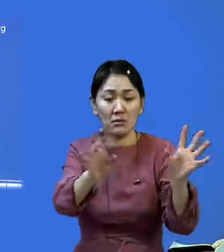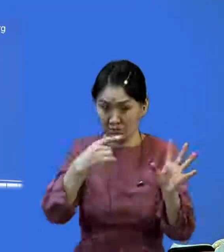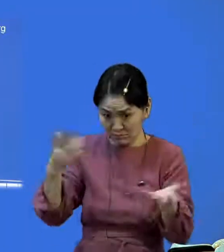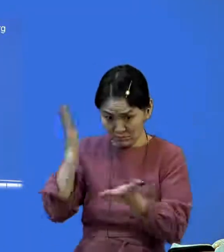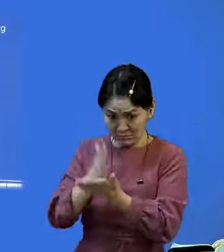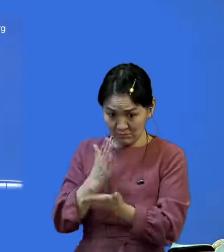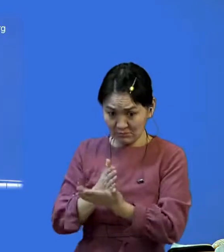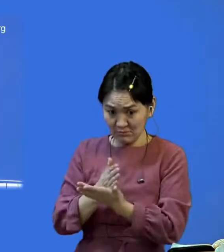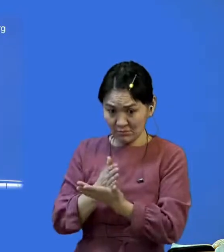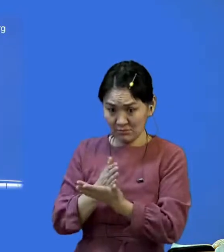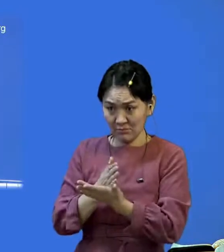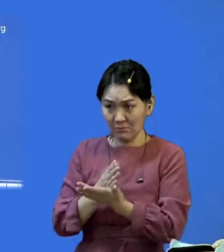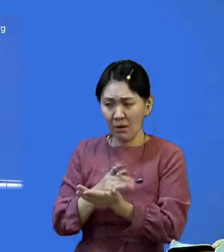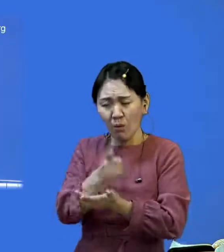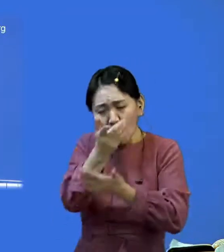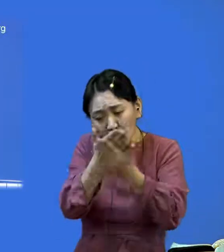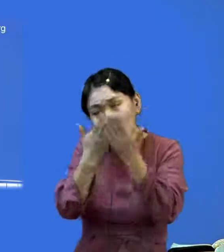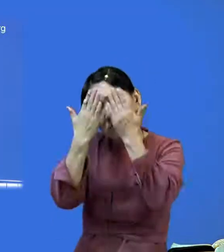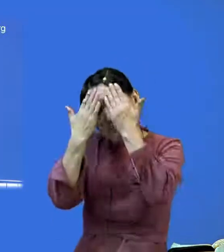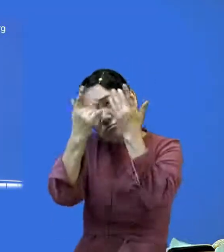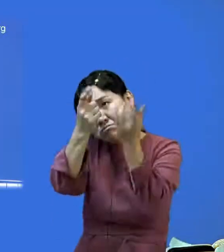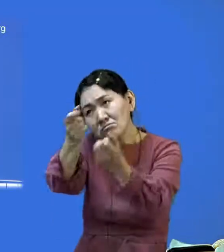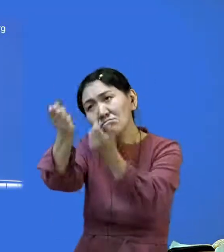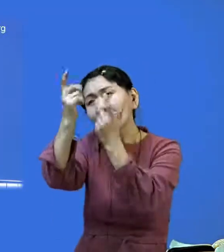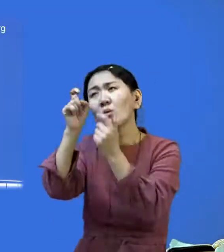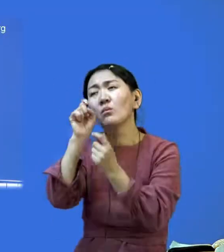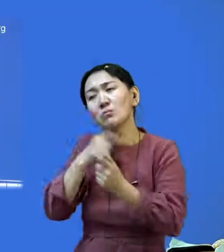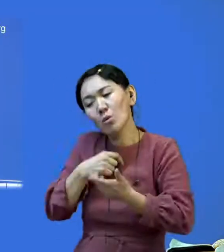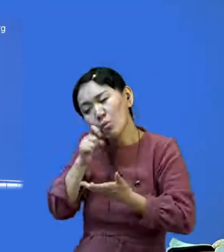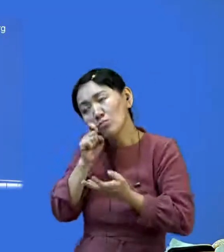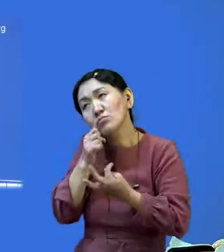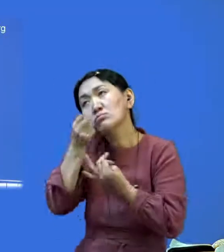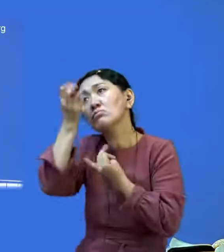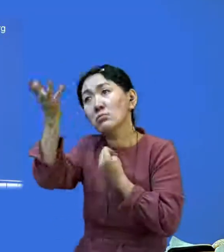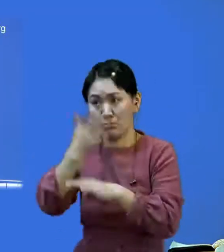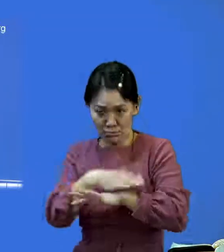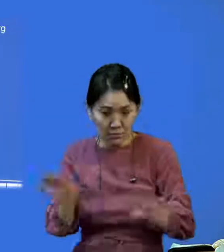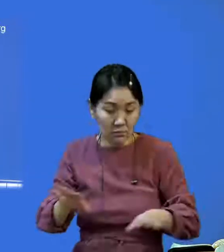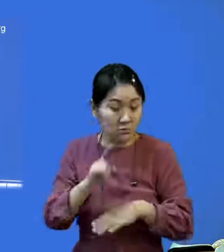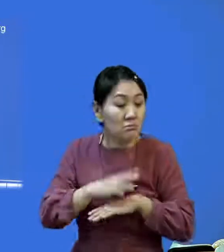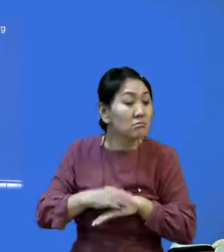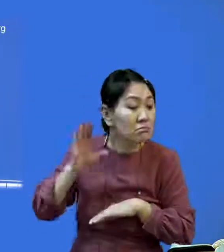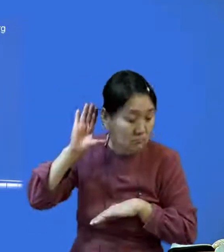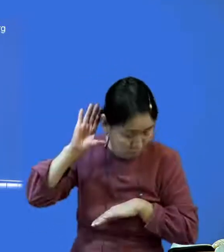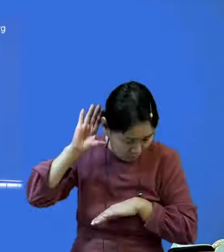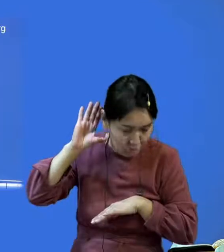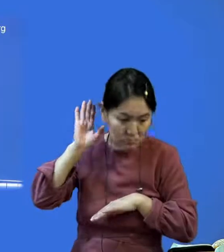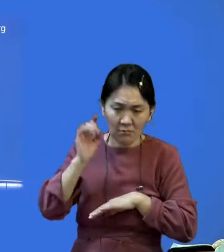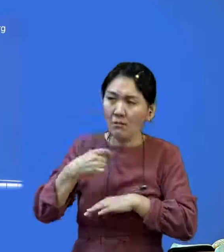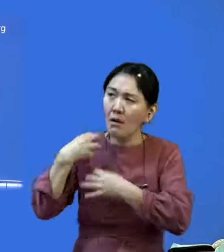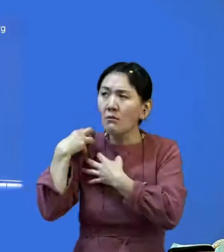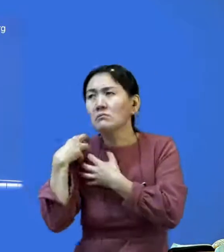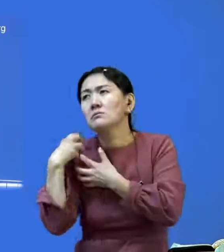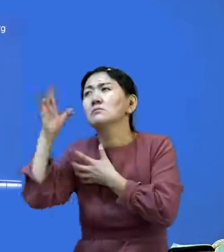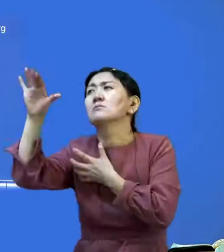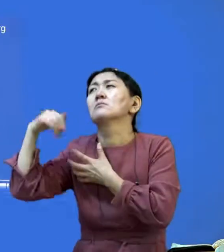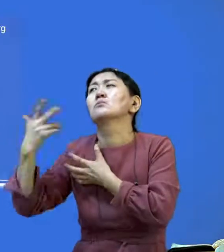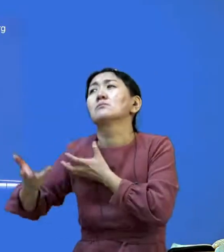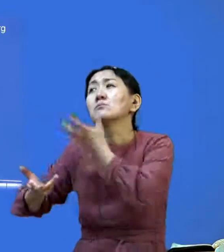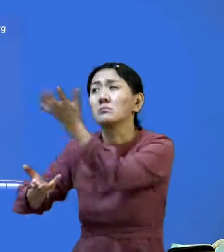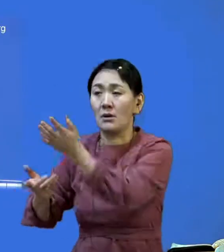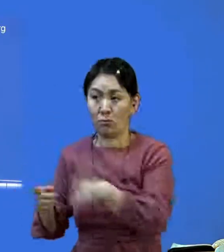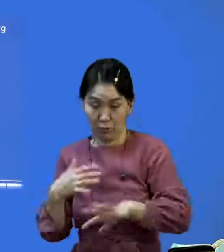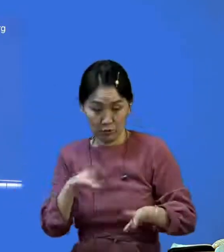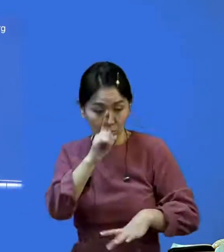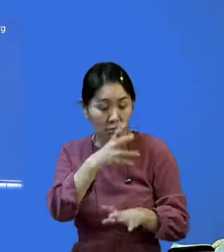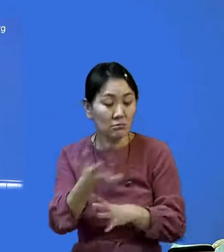Тэмэ. Гуйлтаа талархалтайгаар бурхан төсөлтэй мэдүүл гэсэн. Бүхий л ачаага эзэнд даатах гэсэн үг байдаг үү дээ. Тим